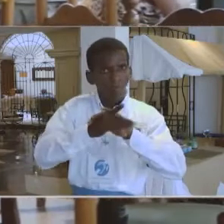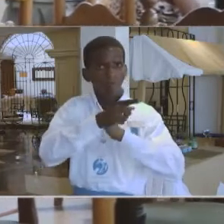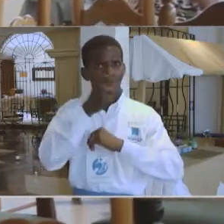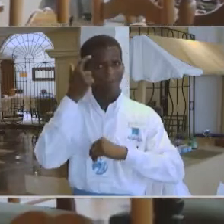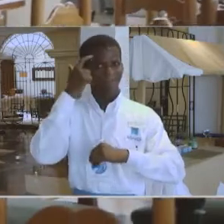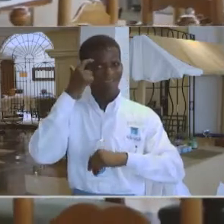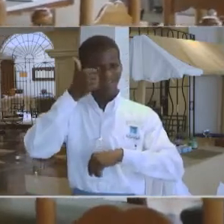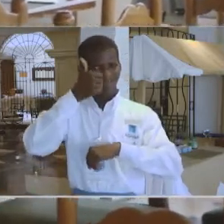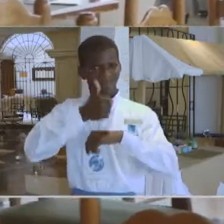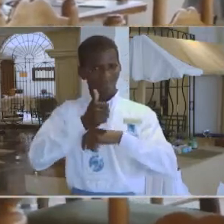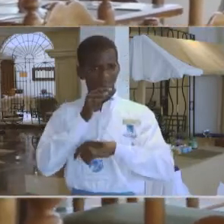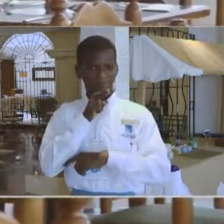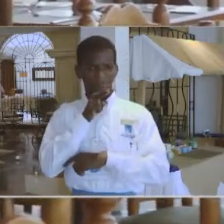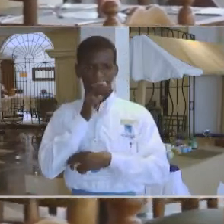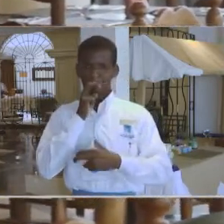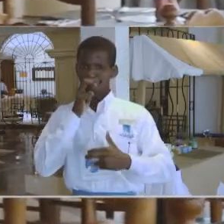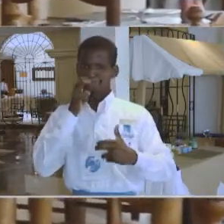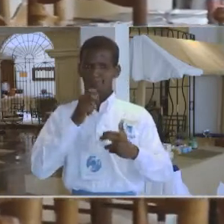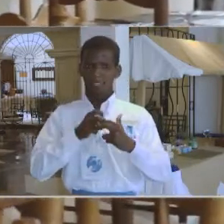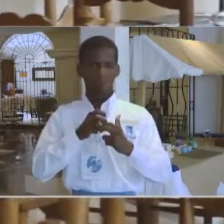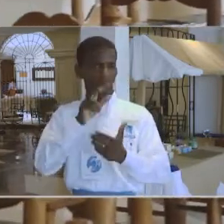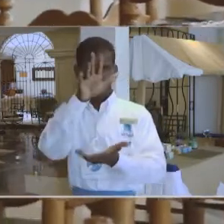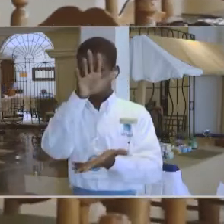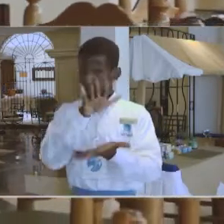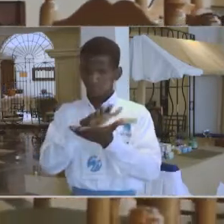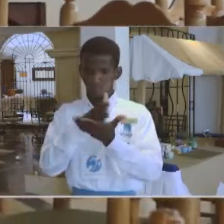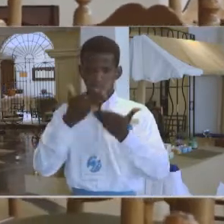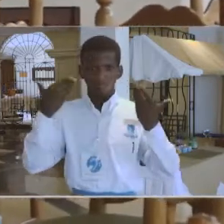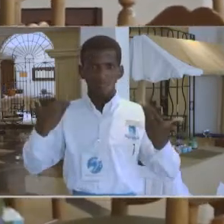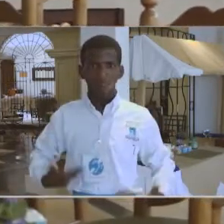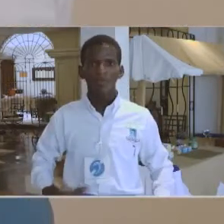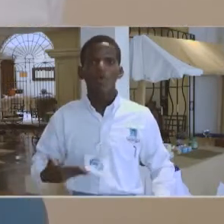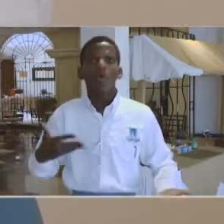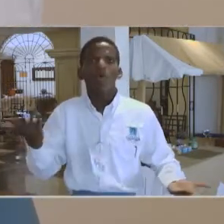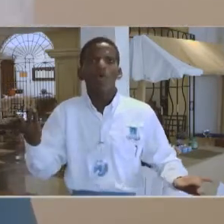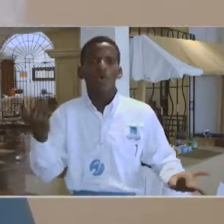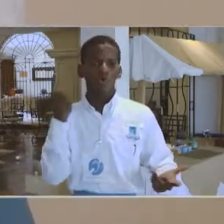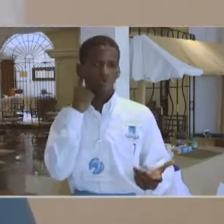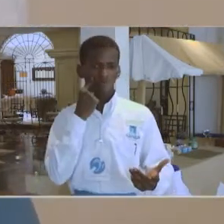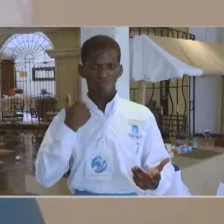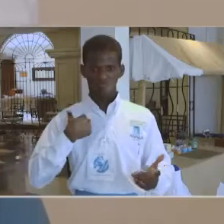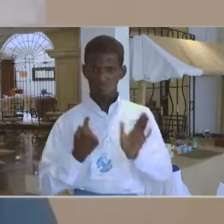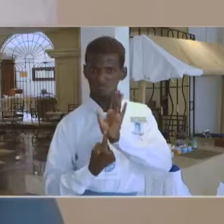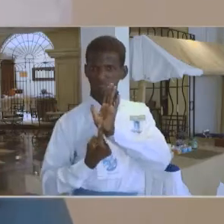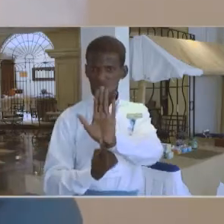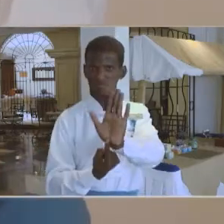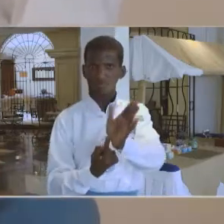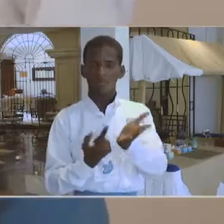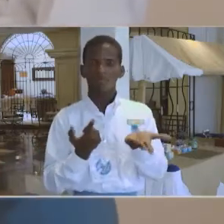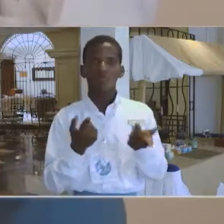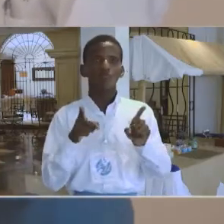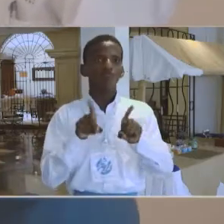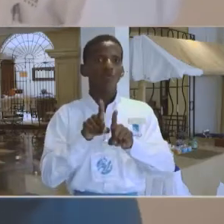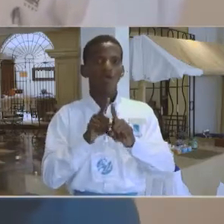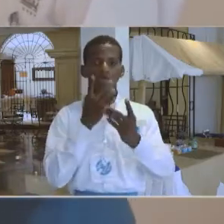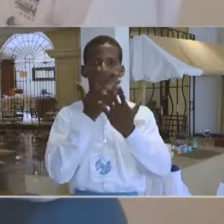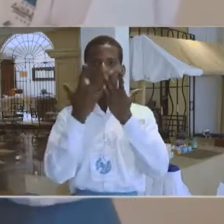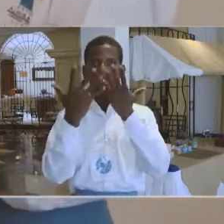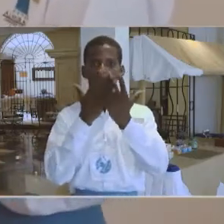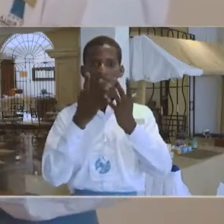podemos entrar, podemos ingresar a ambientes laborales. No hay dificultad. ¿Cómo lo he hecho yo? ¿Cómo me estoy mostrando